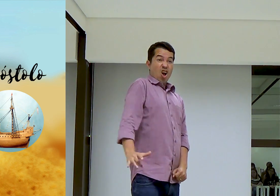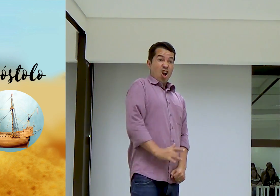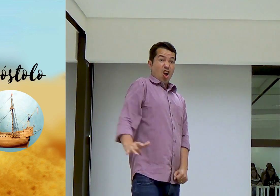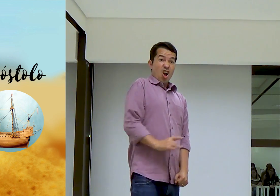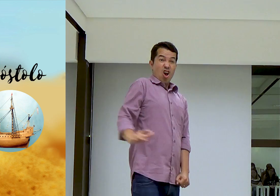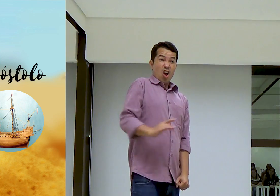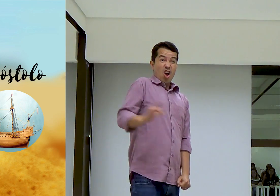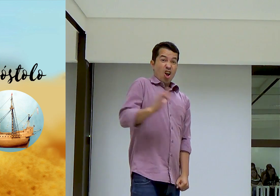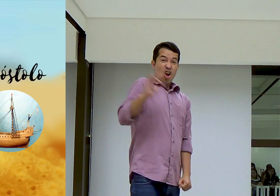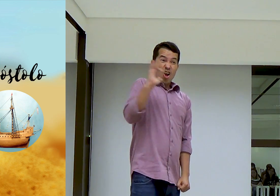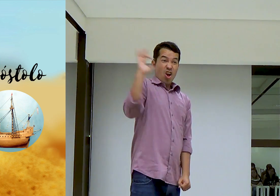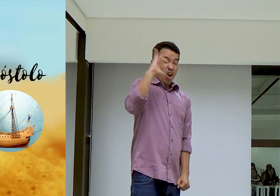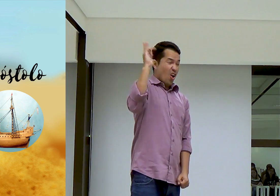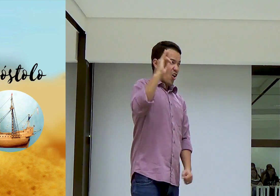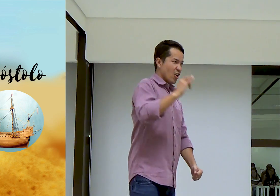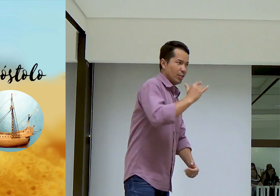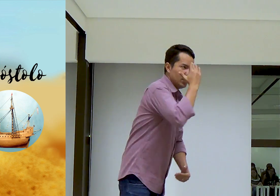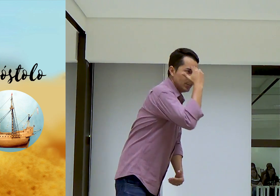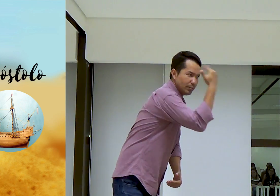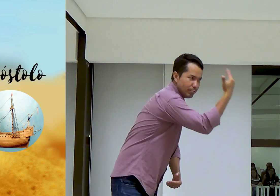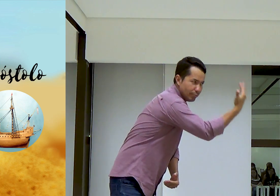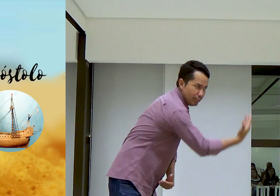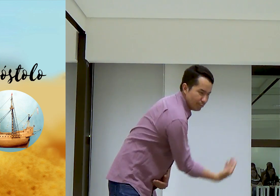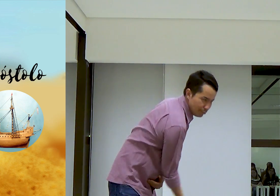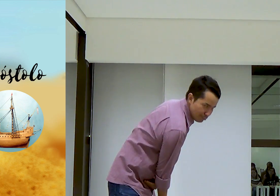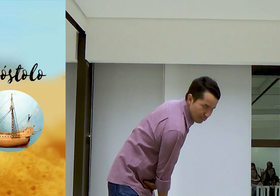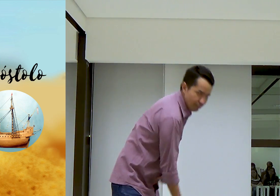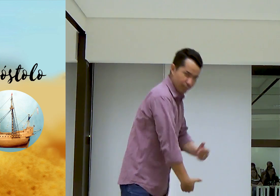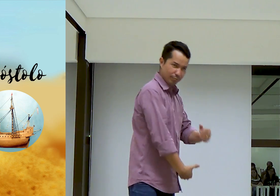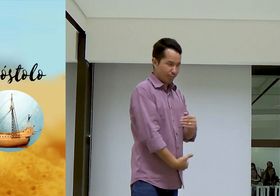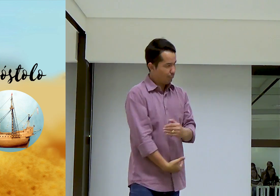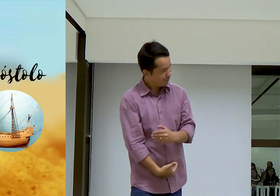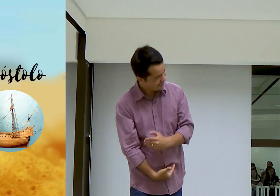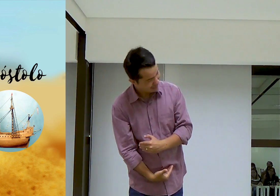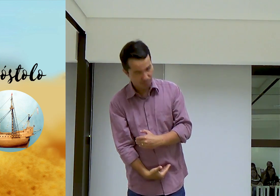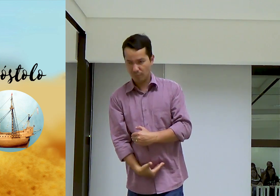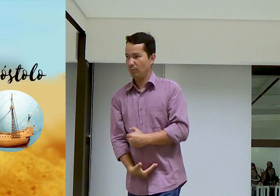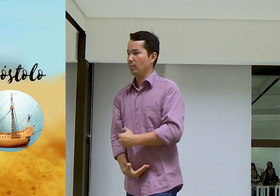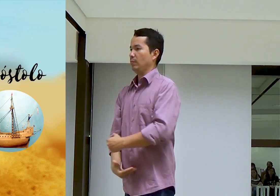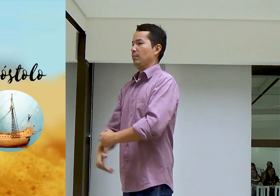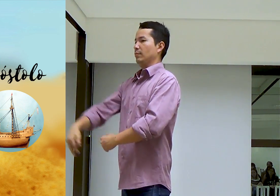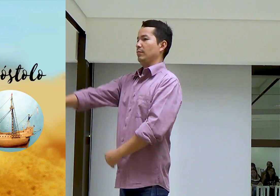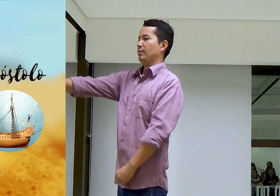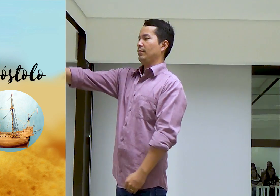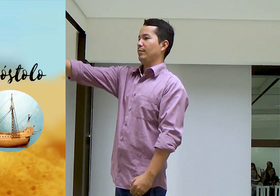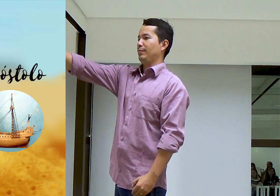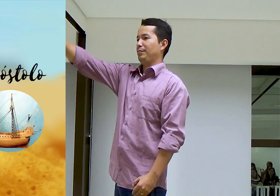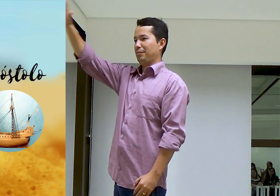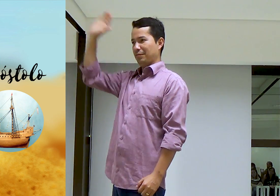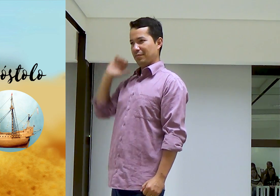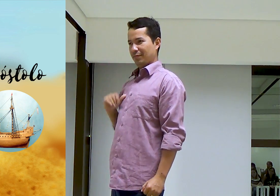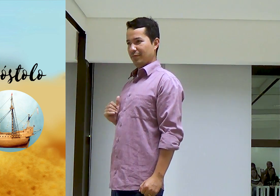havia transportado, que ele havia sido responsável por transportar, e então o